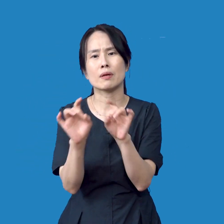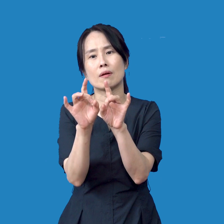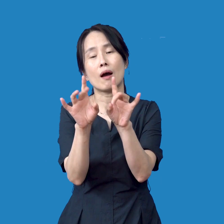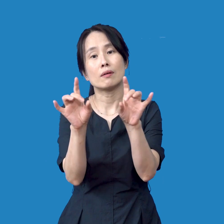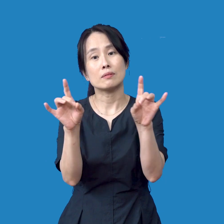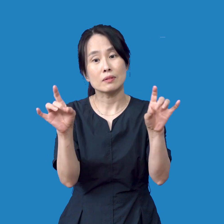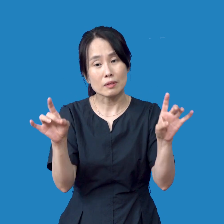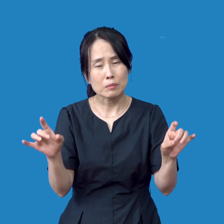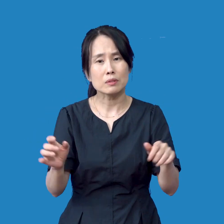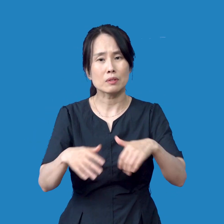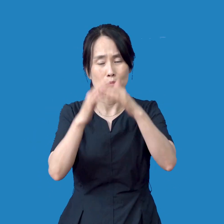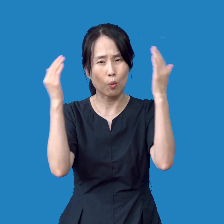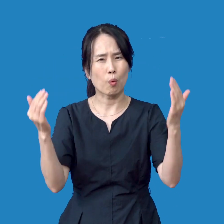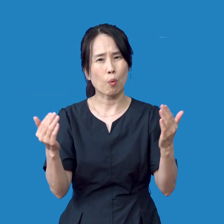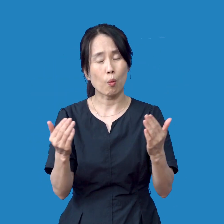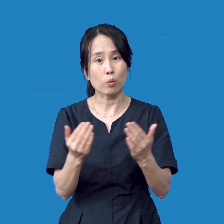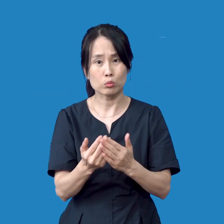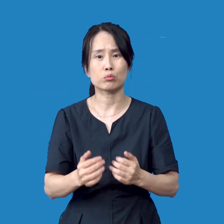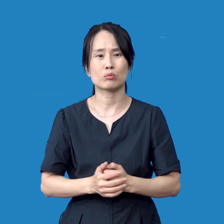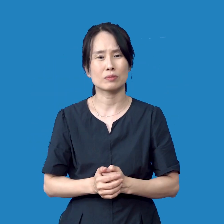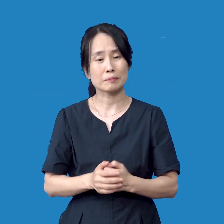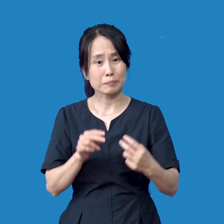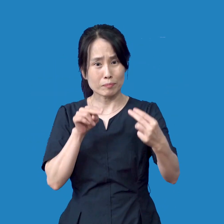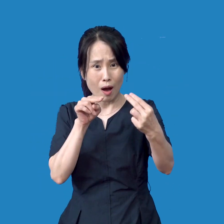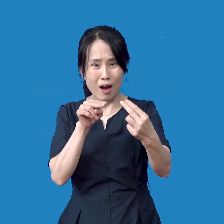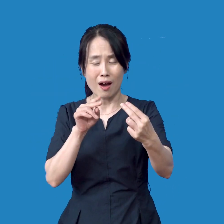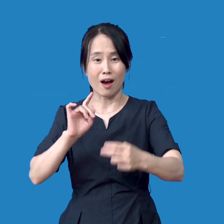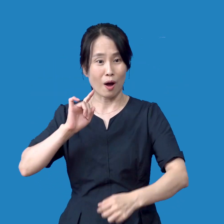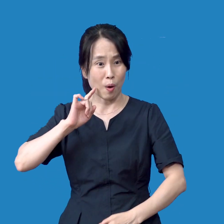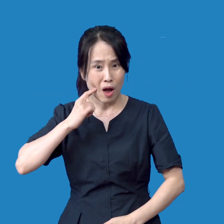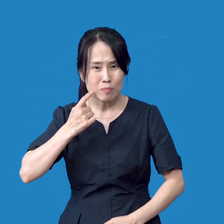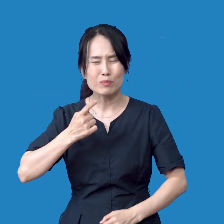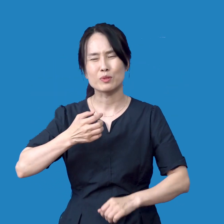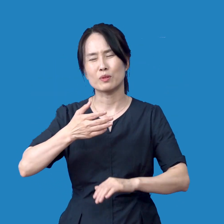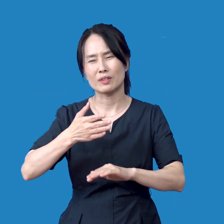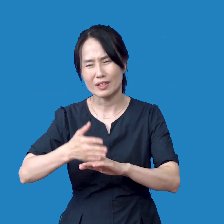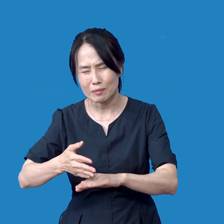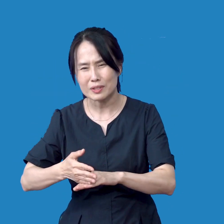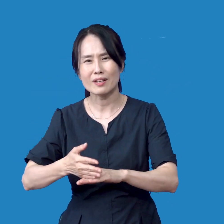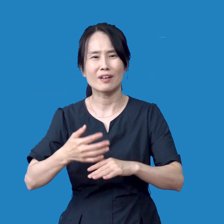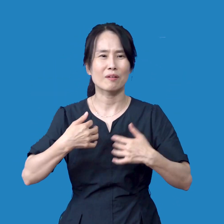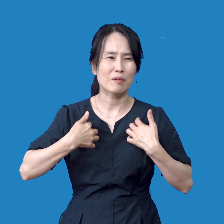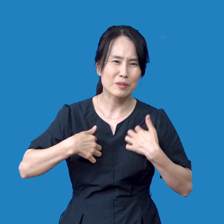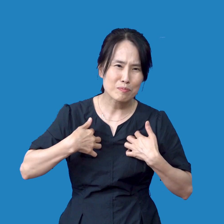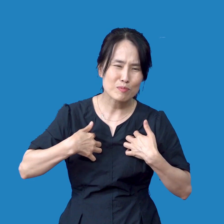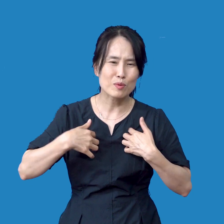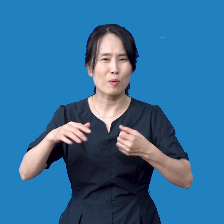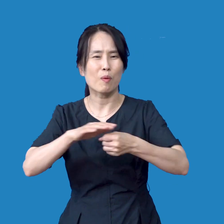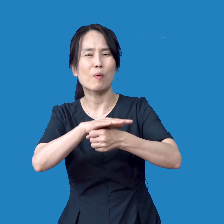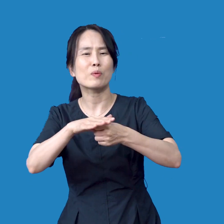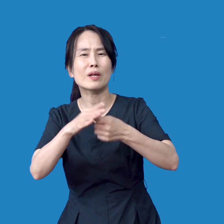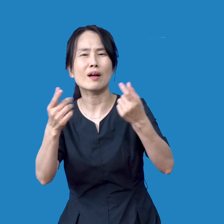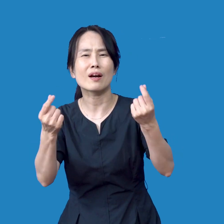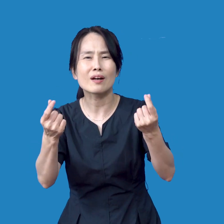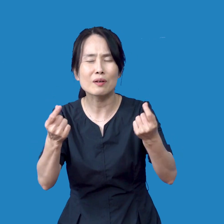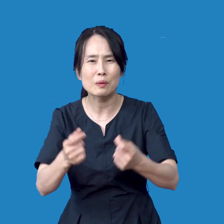사람이 다 바라만 봐도 이쁘고 감사하고 기쁘고